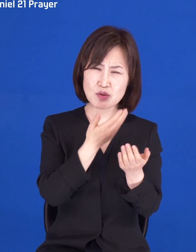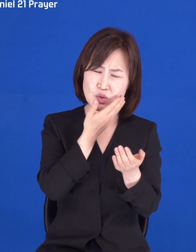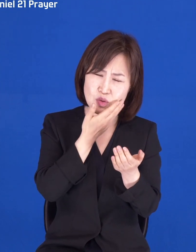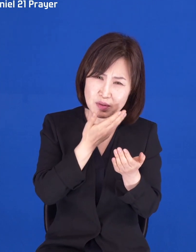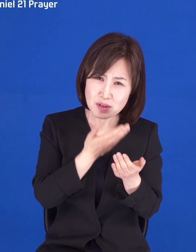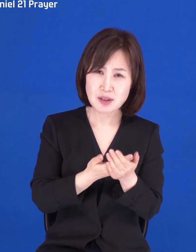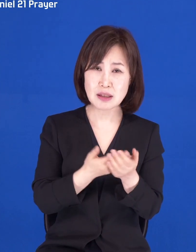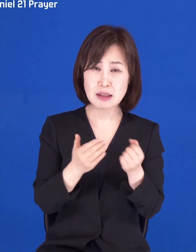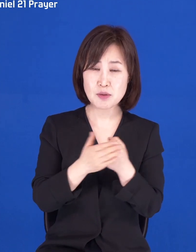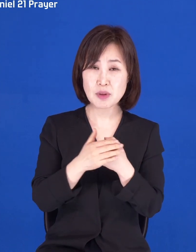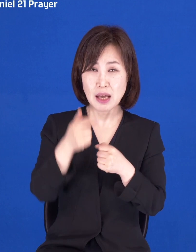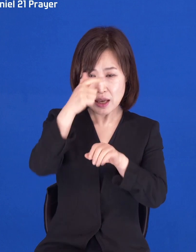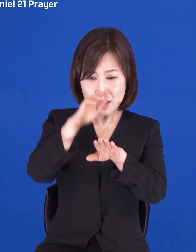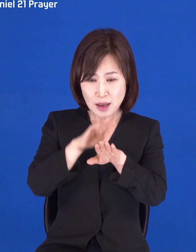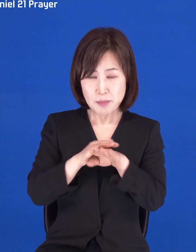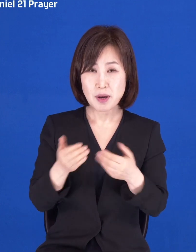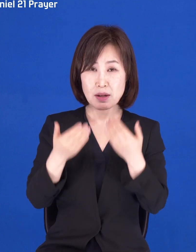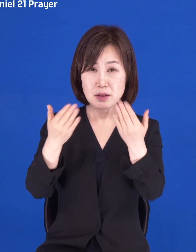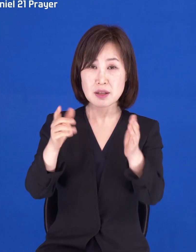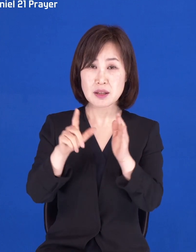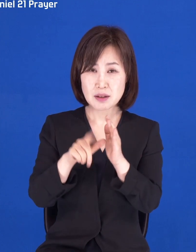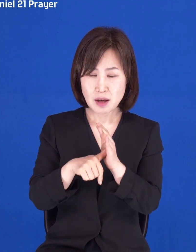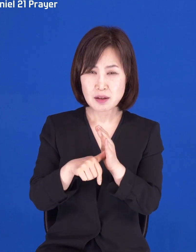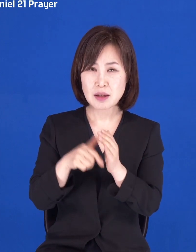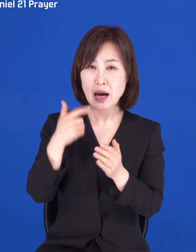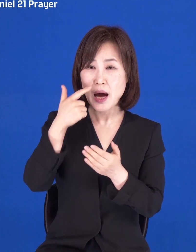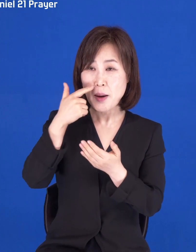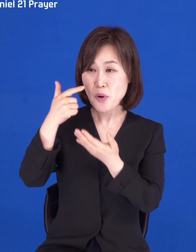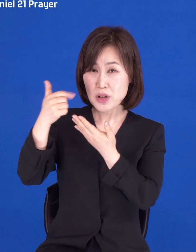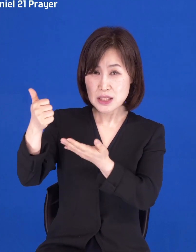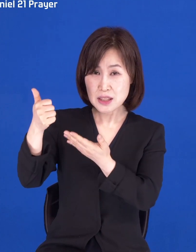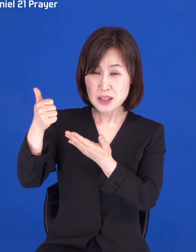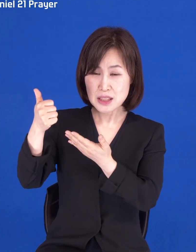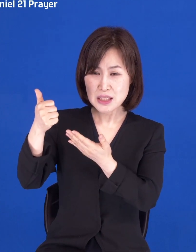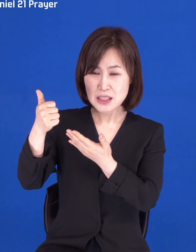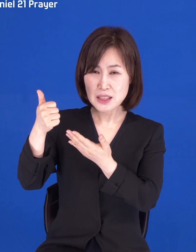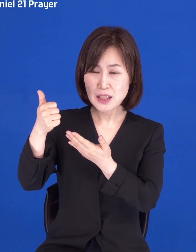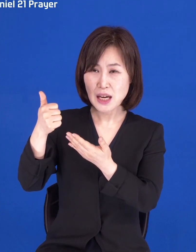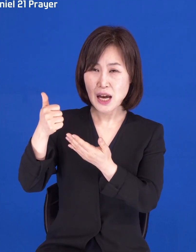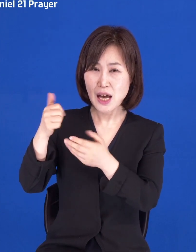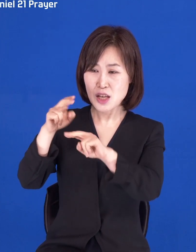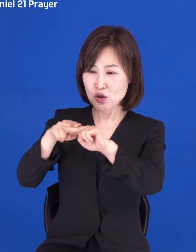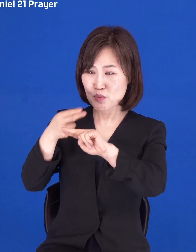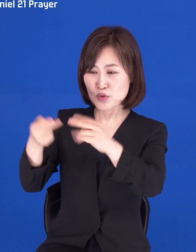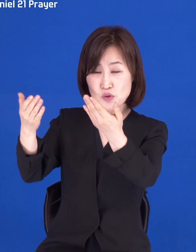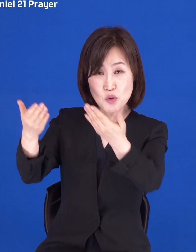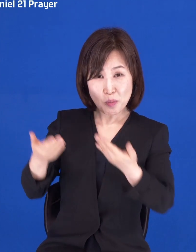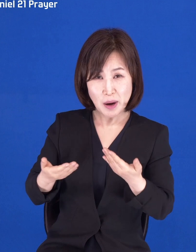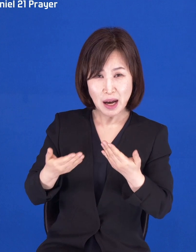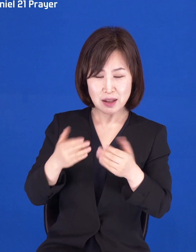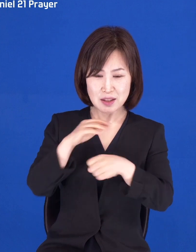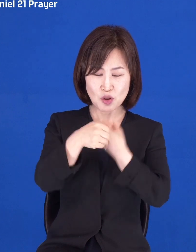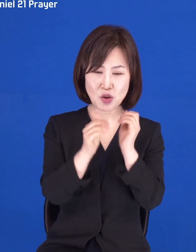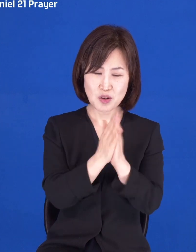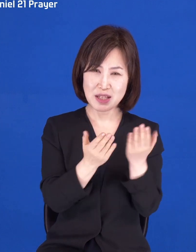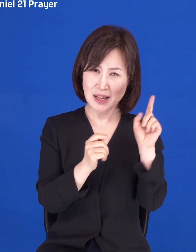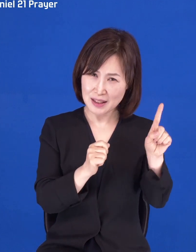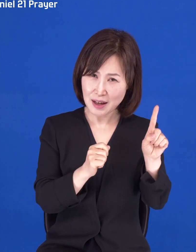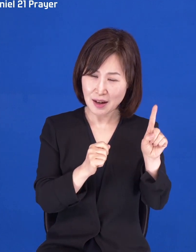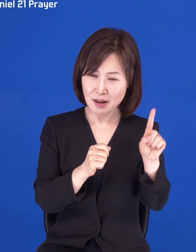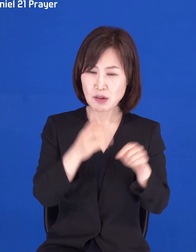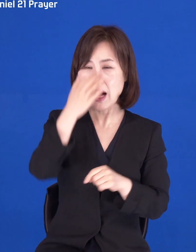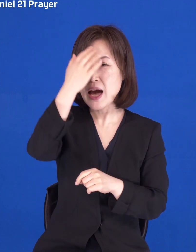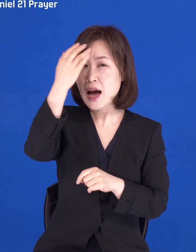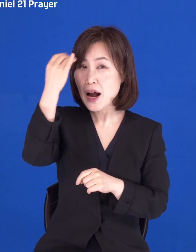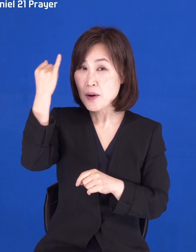드릴 때면 아버지께서 중국 태목사님을 통하여서 선물로 받았던 성경책과